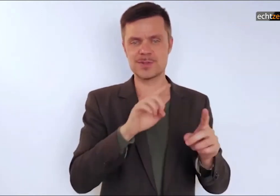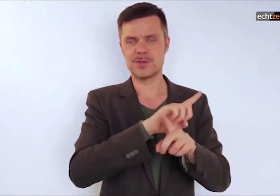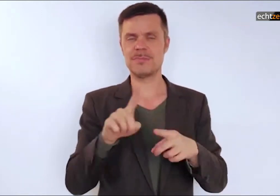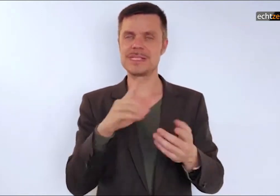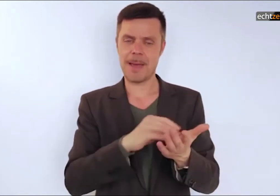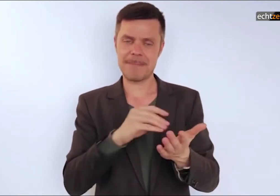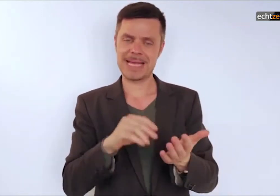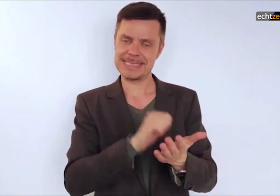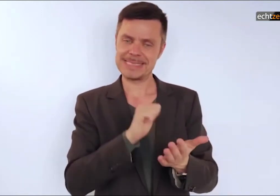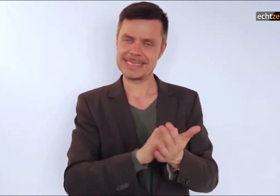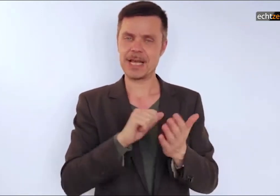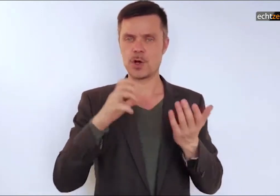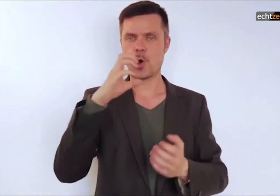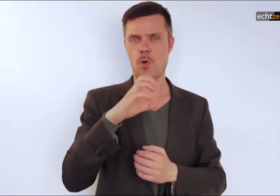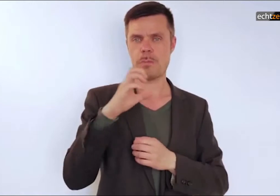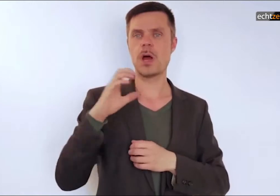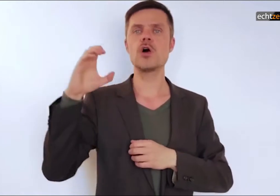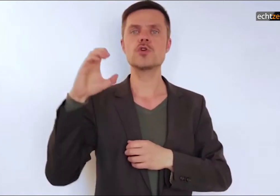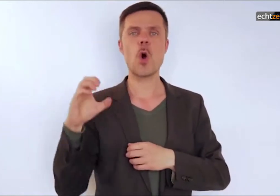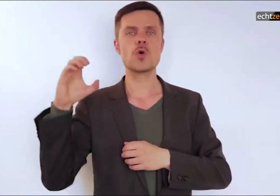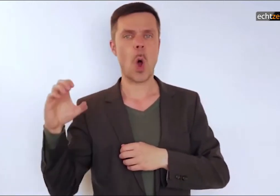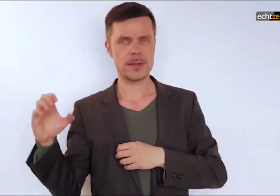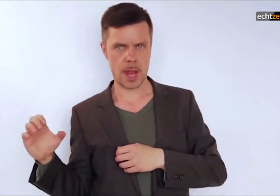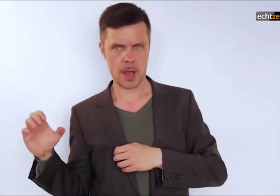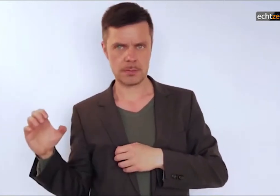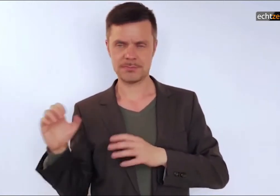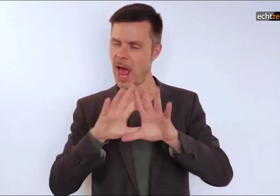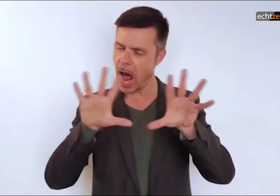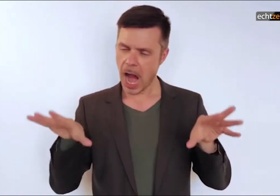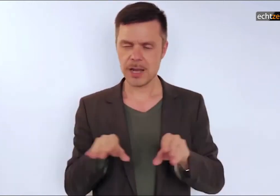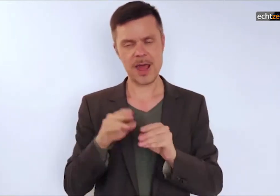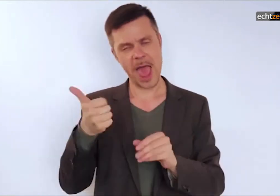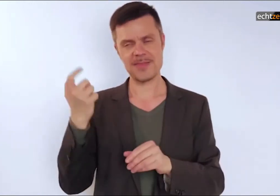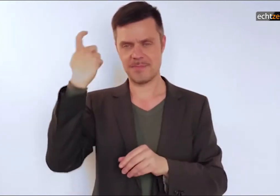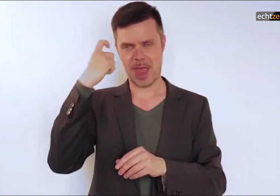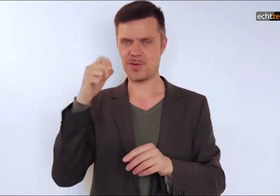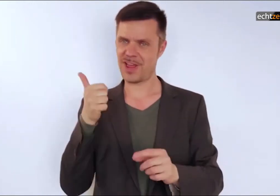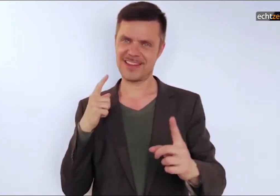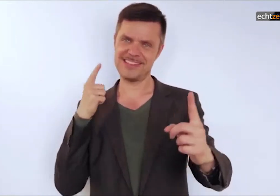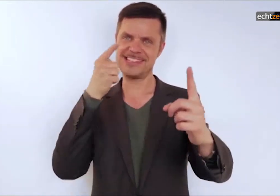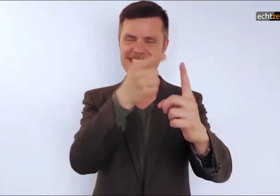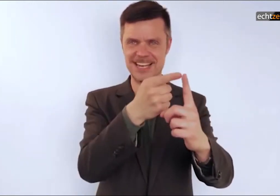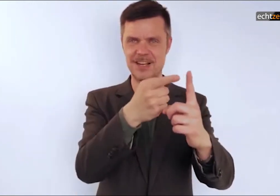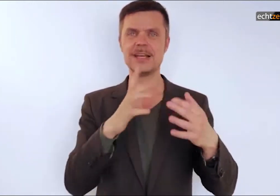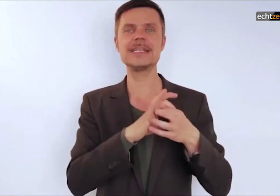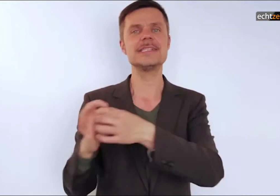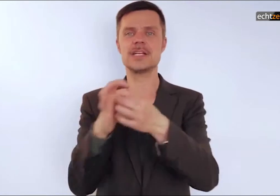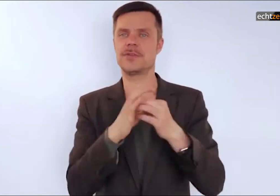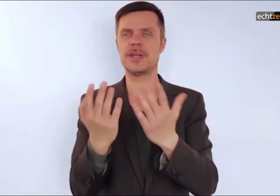Die Bündnispartnerinnen meinen abschließend, wir haben ein konkretes Ziel, das gesellschaftliche Klima in Österreich